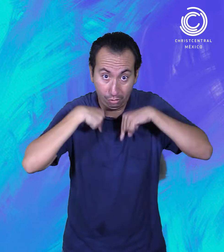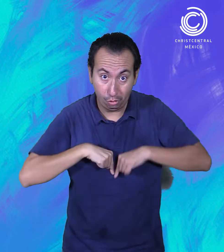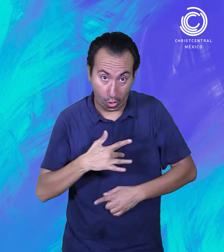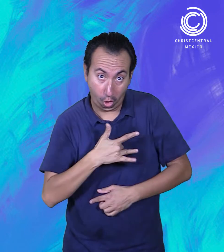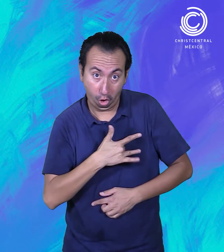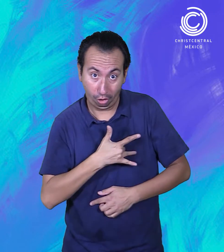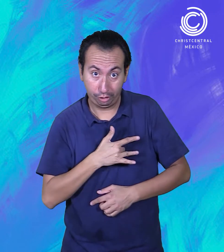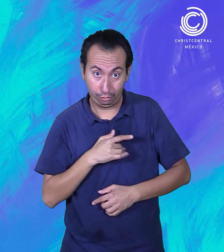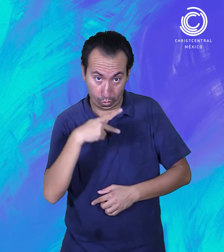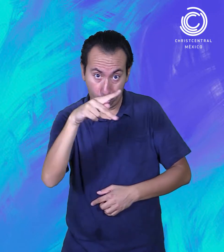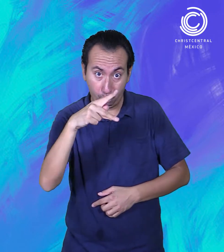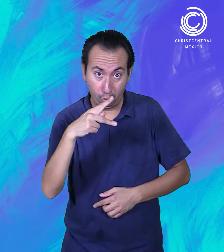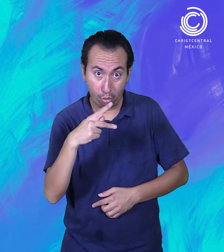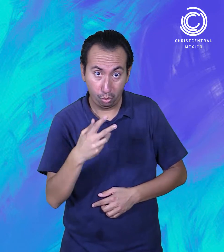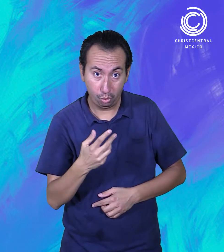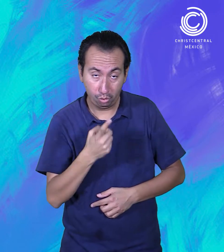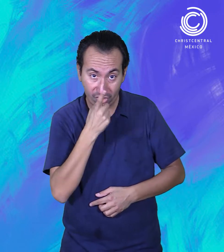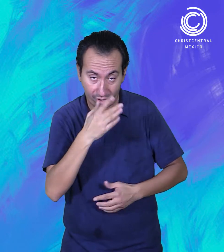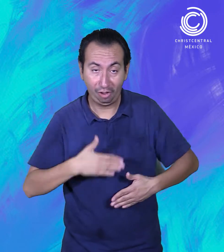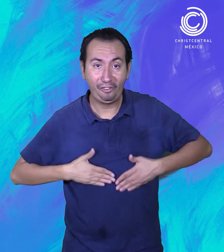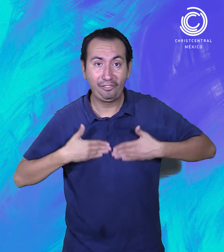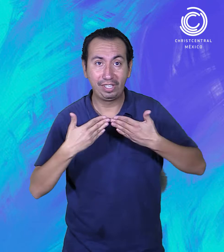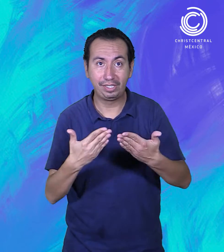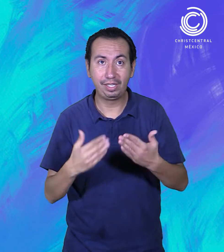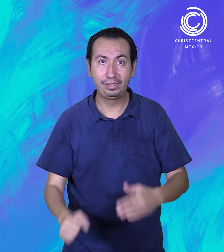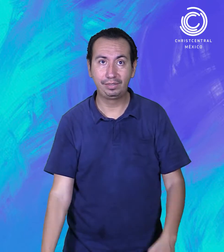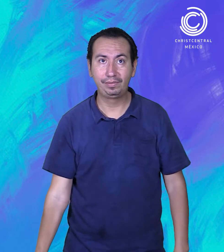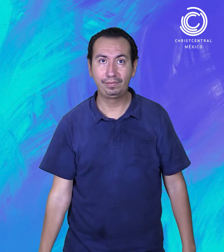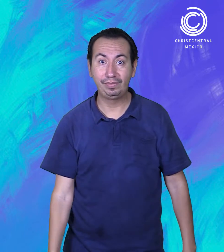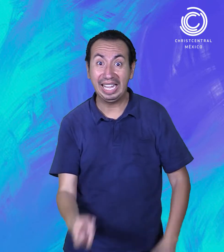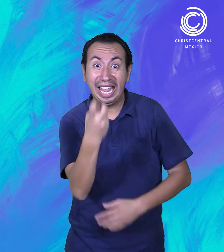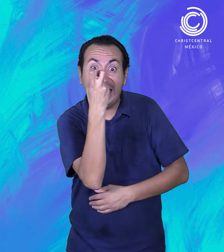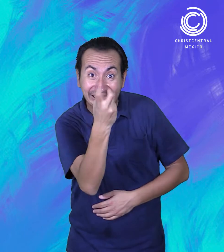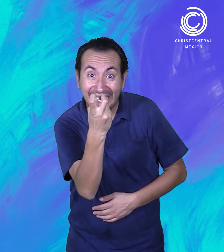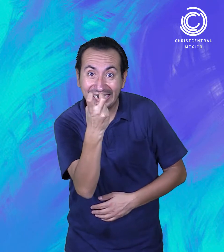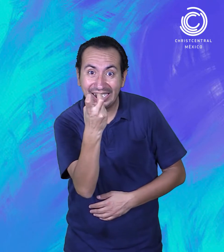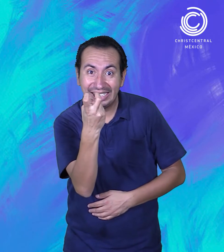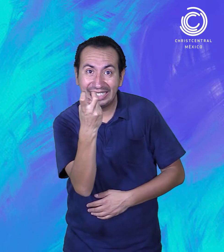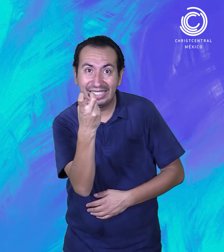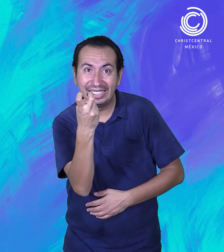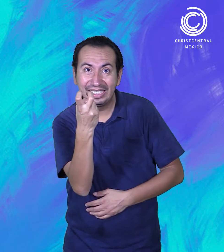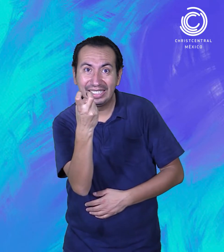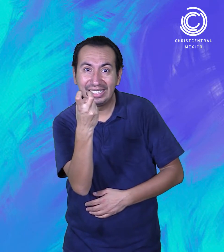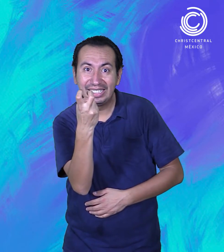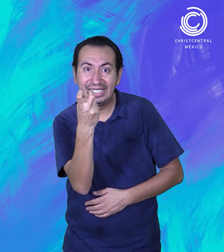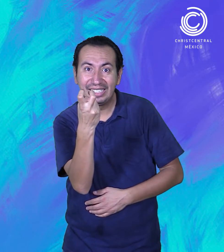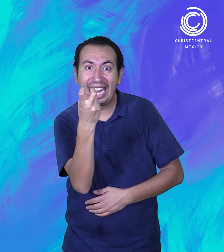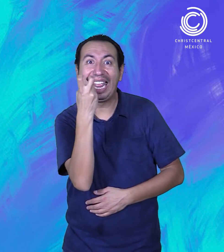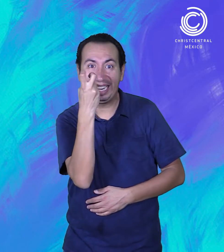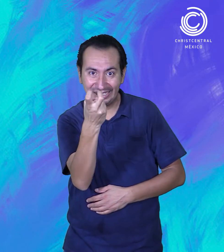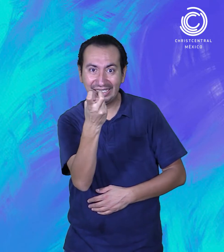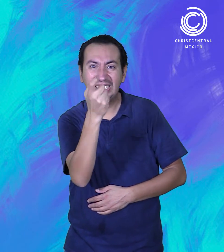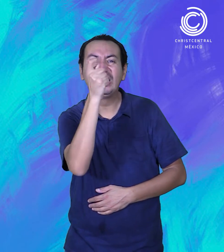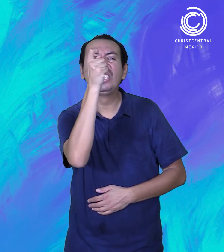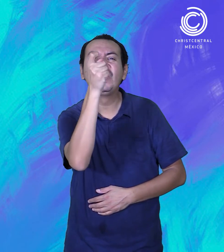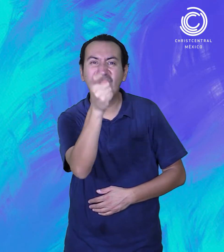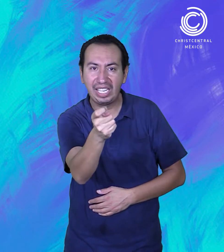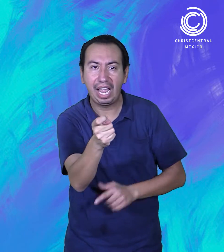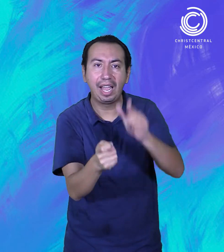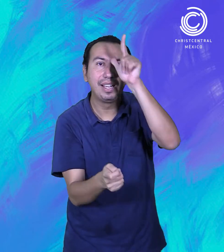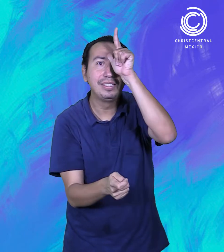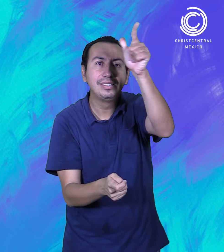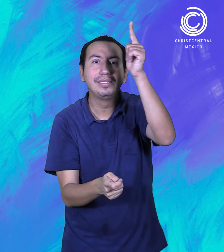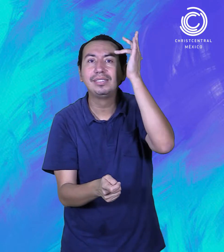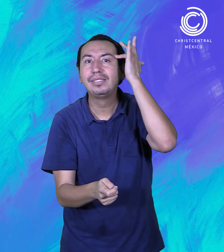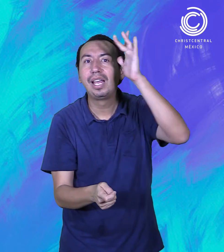tu corazón, dentro de ti, te quiero decir algo. Eso, hermanos y amigos, es la evidencia del